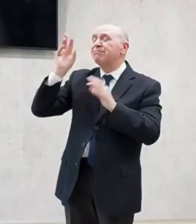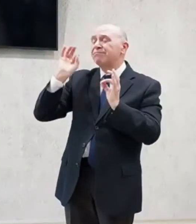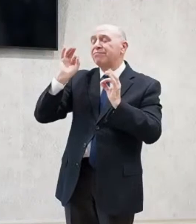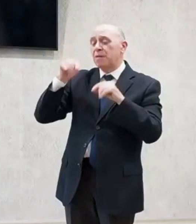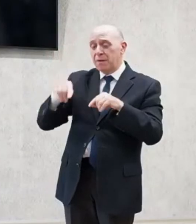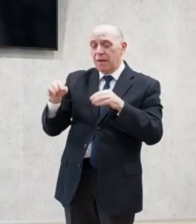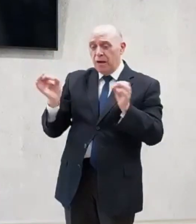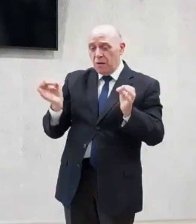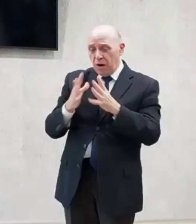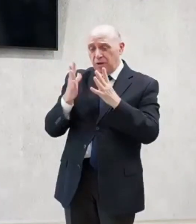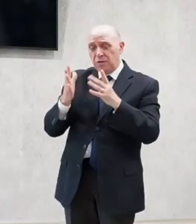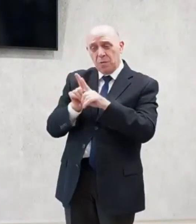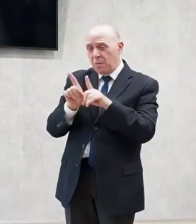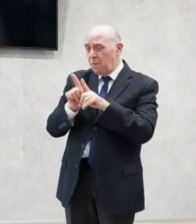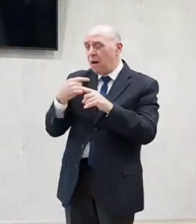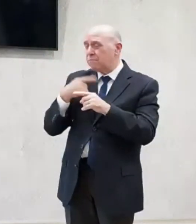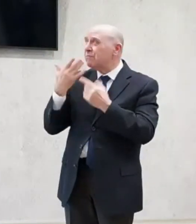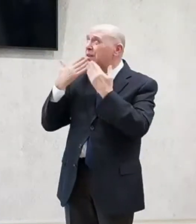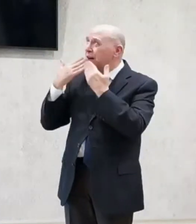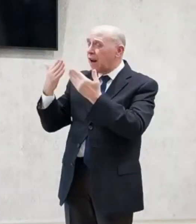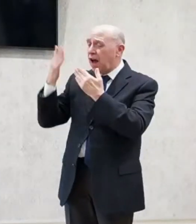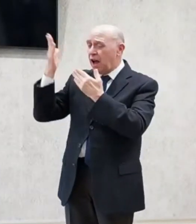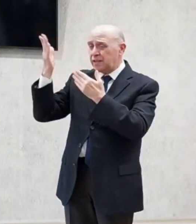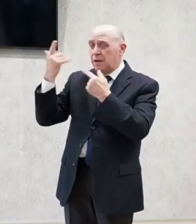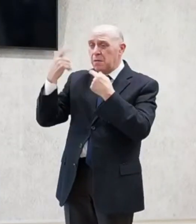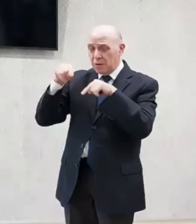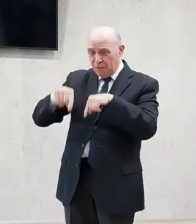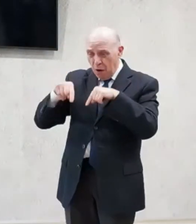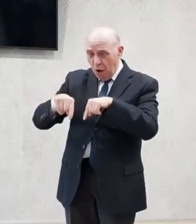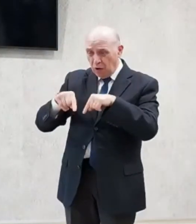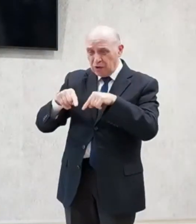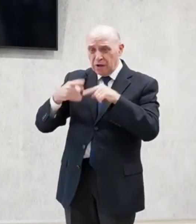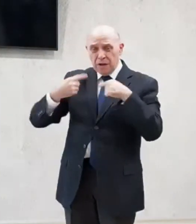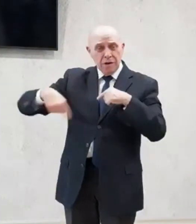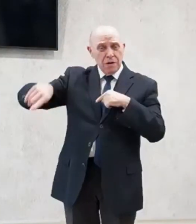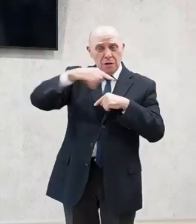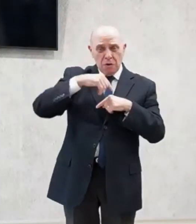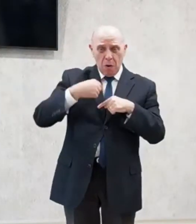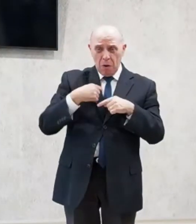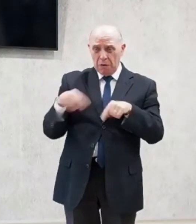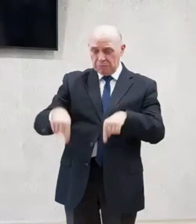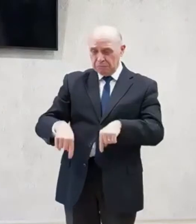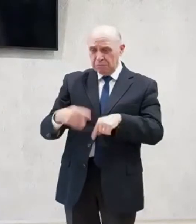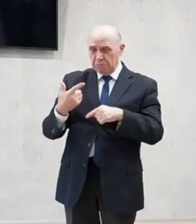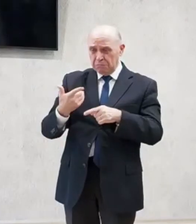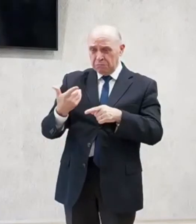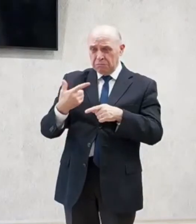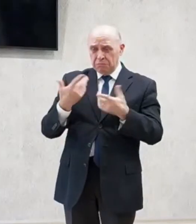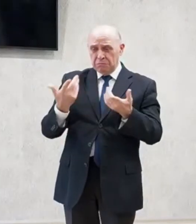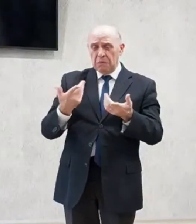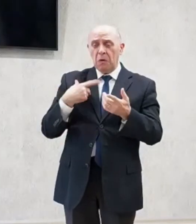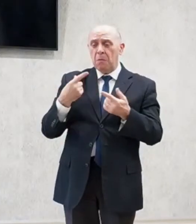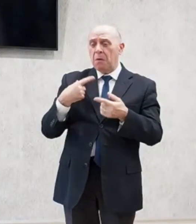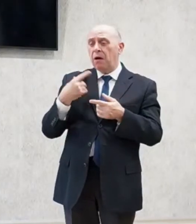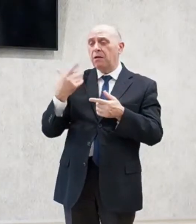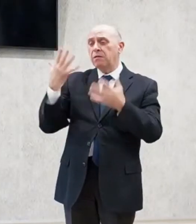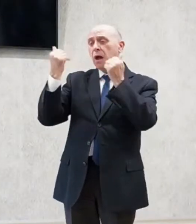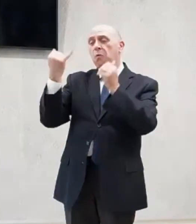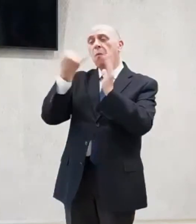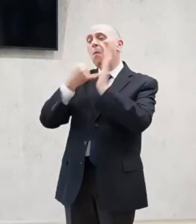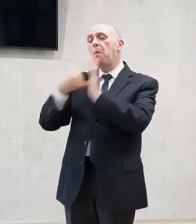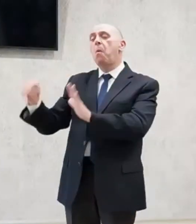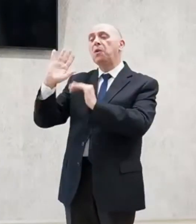un'occasione per dirti grazie perché oggi qui non siamo venuti a dire allena un ultimo saluto